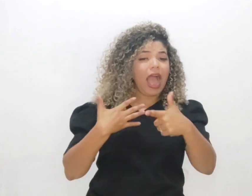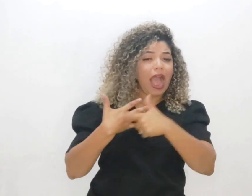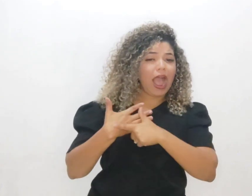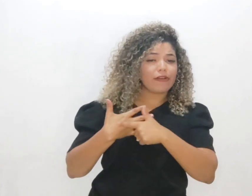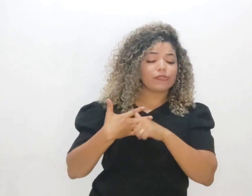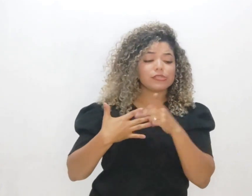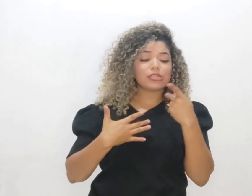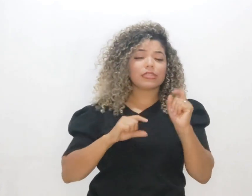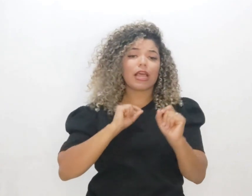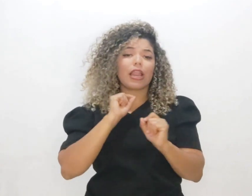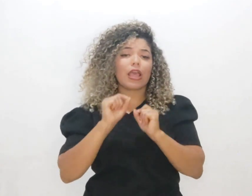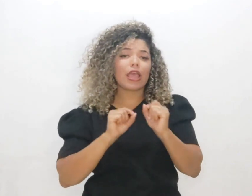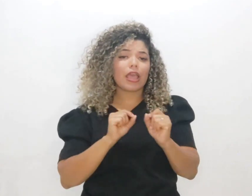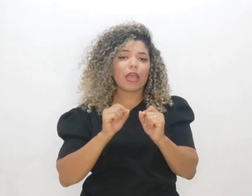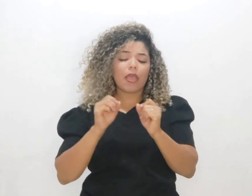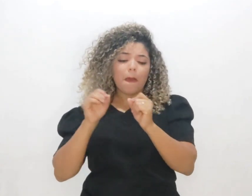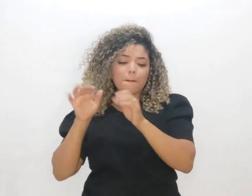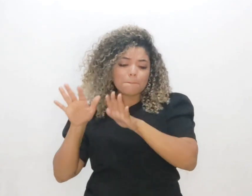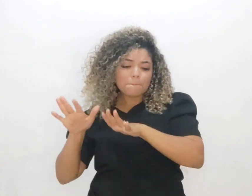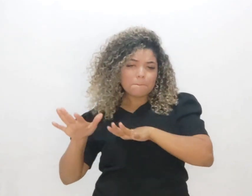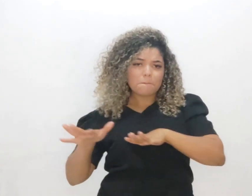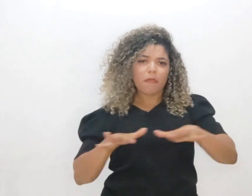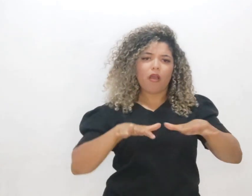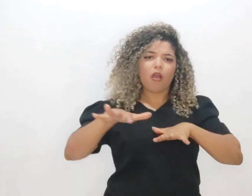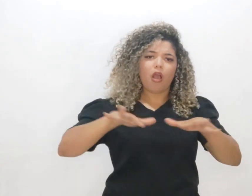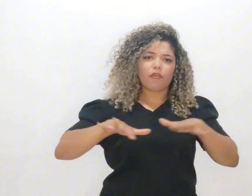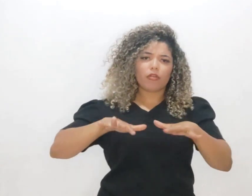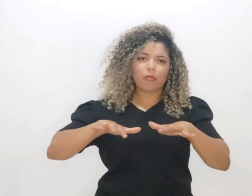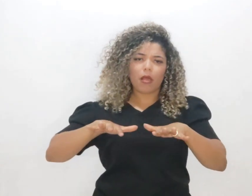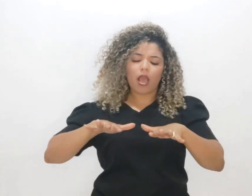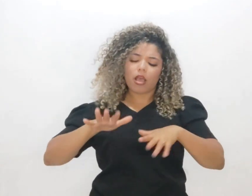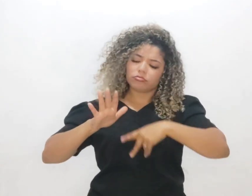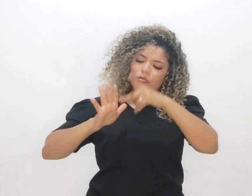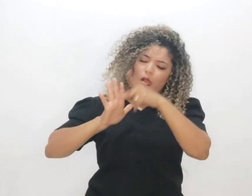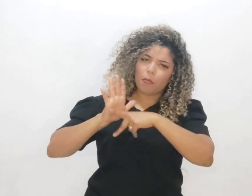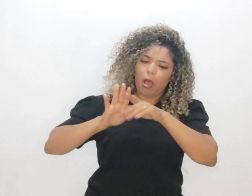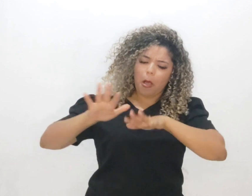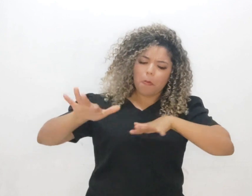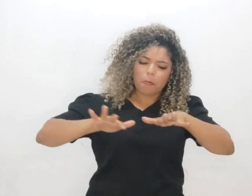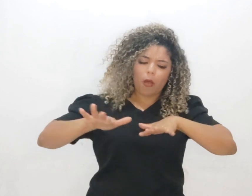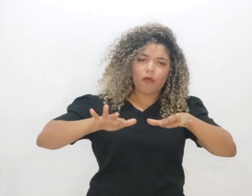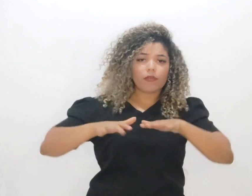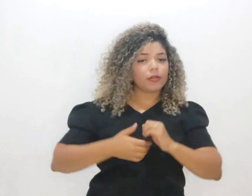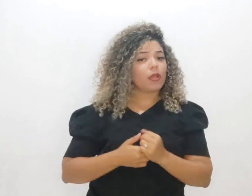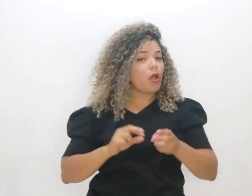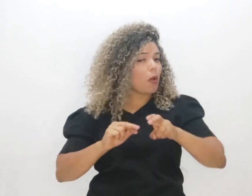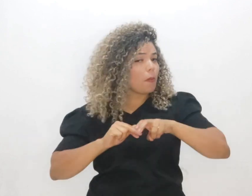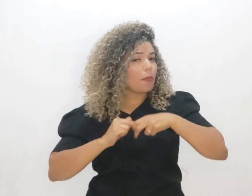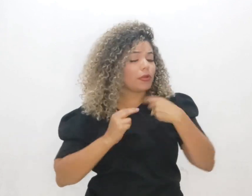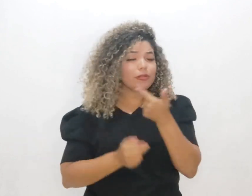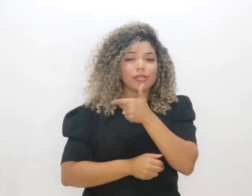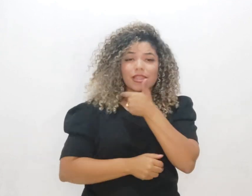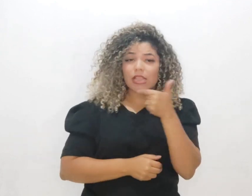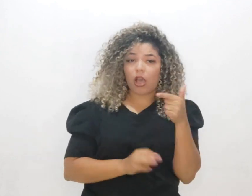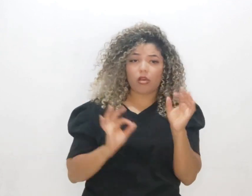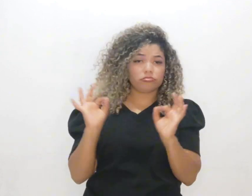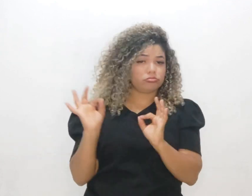é justamente transferir o movimento de uma parte do projeto para outra. Nesse caso, nós não temos essa transferência, porque